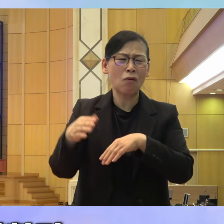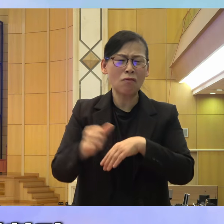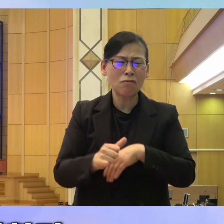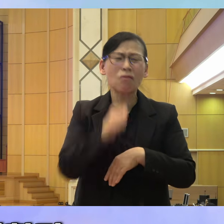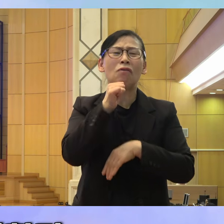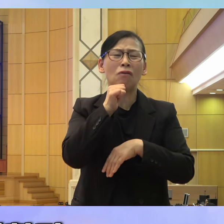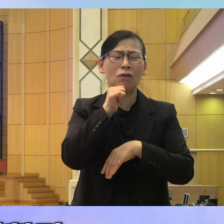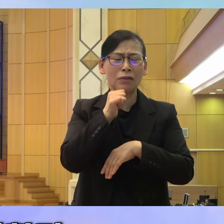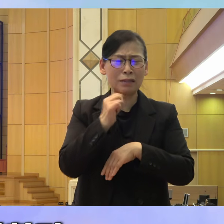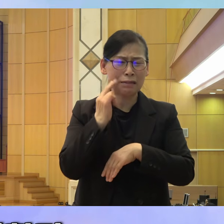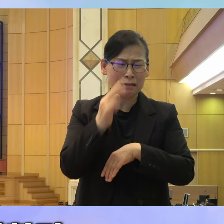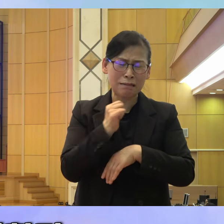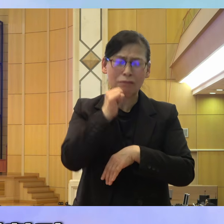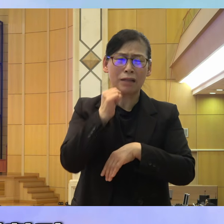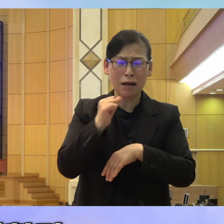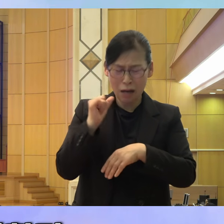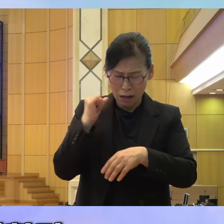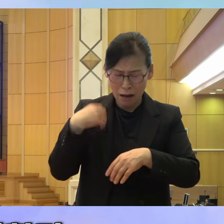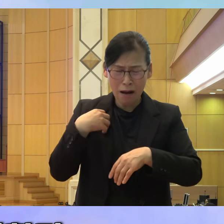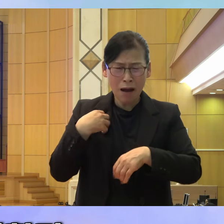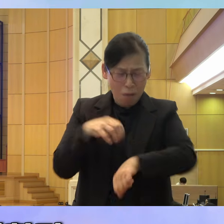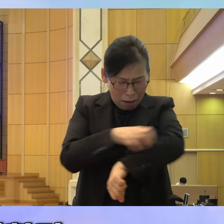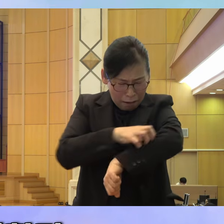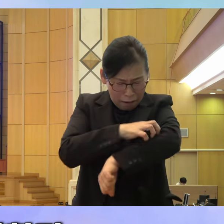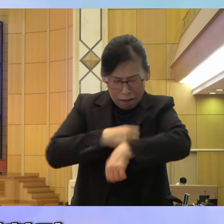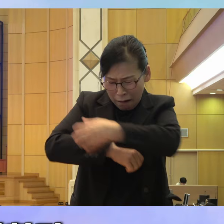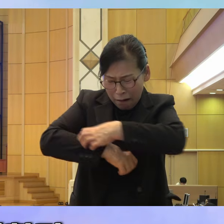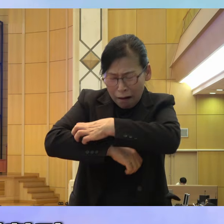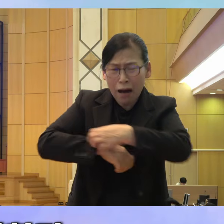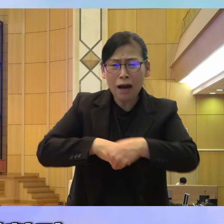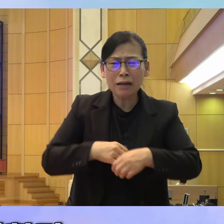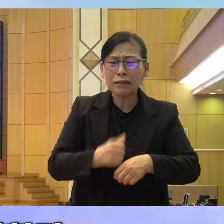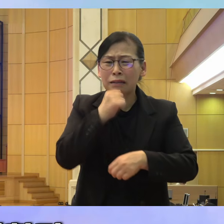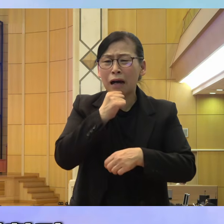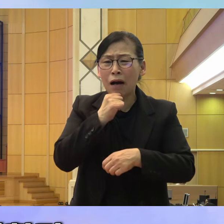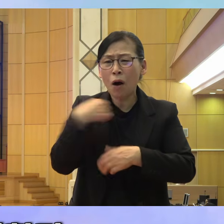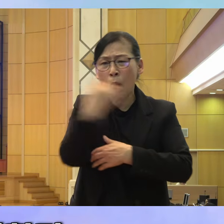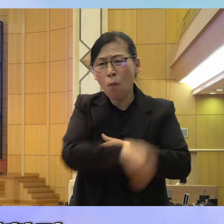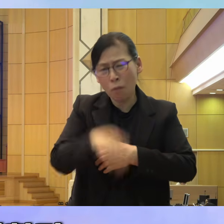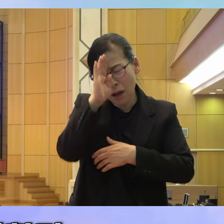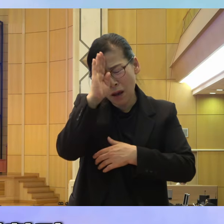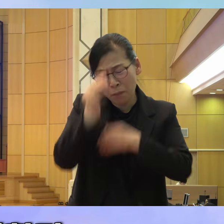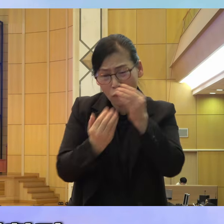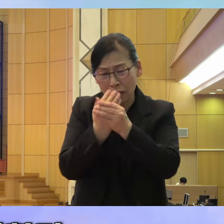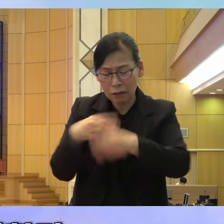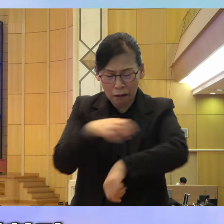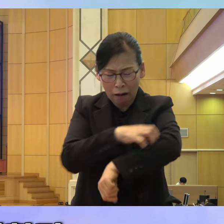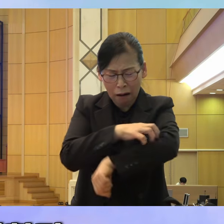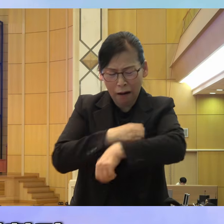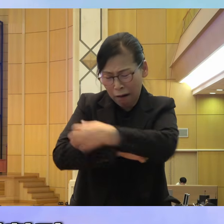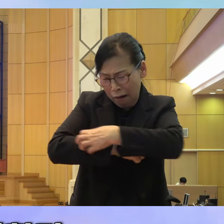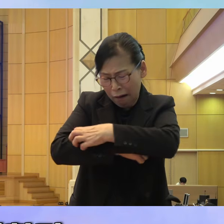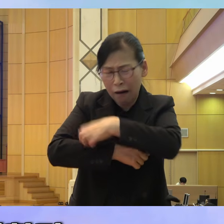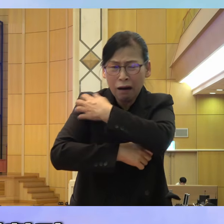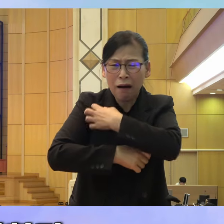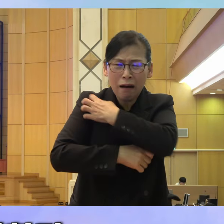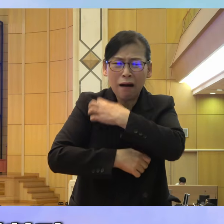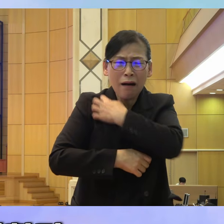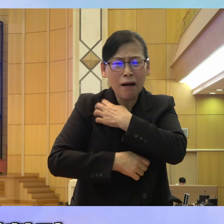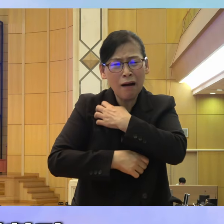거지가 헌대를 앓으며 가난한 것만 가난한 게 아니라